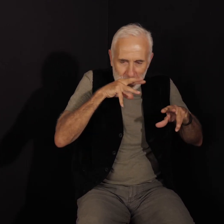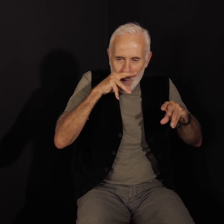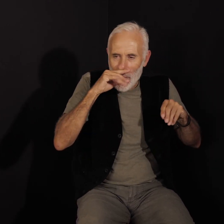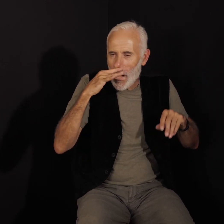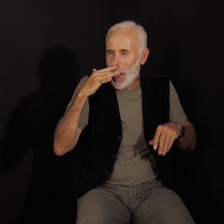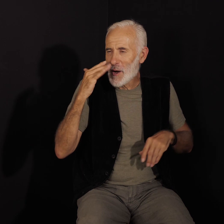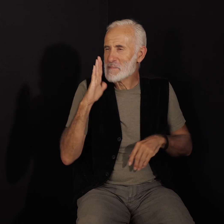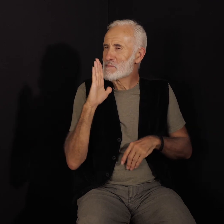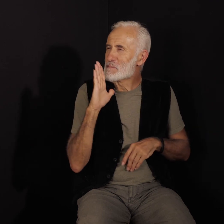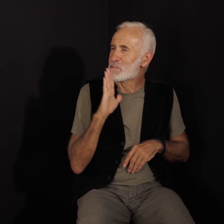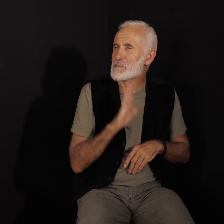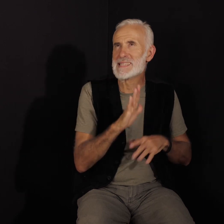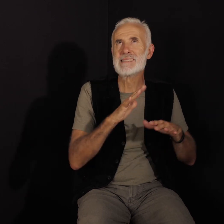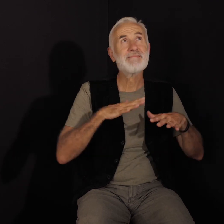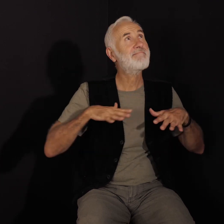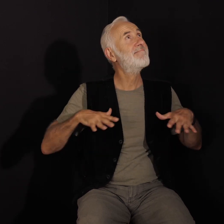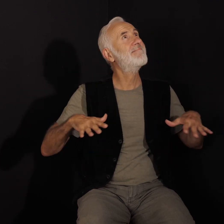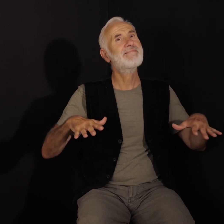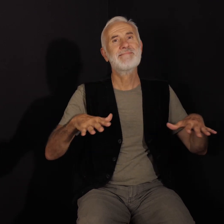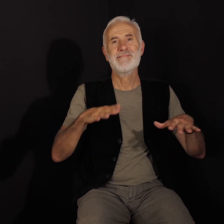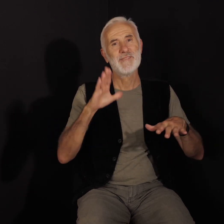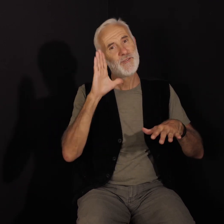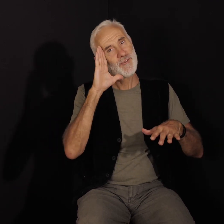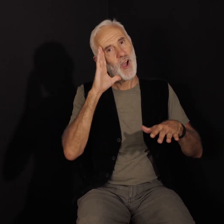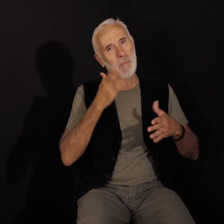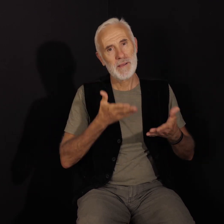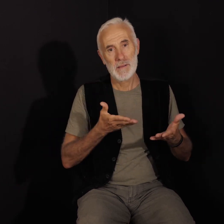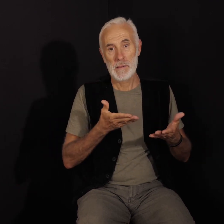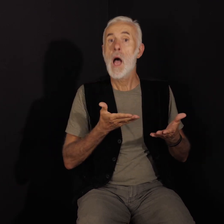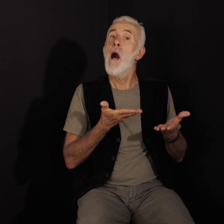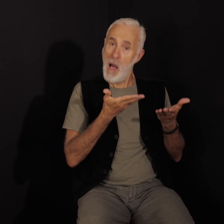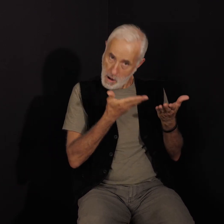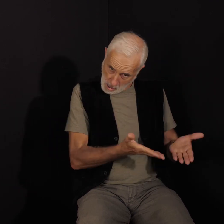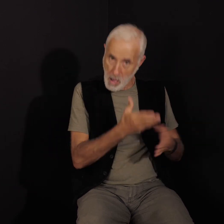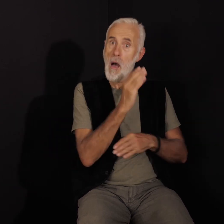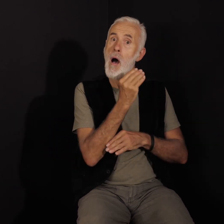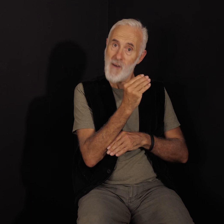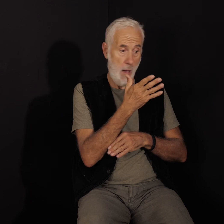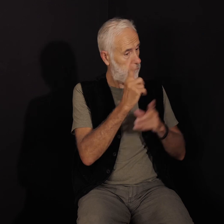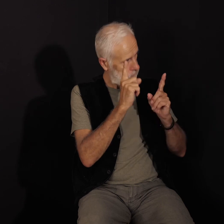particulière, qui embaume la chambre. Voilà où sont allongés les enfants.